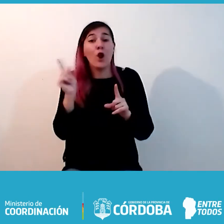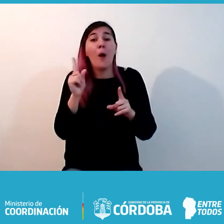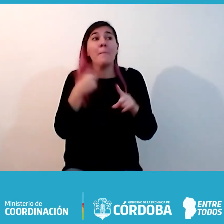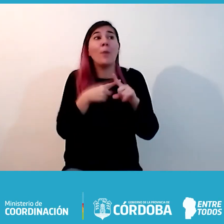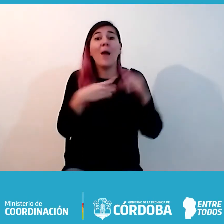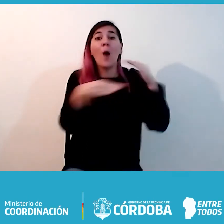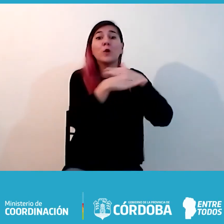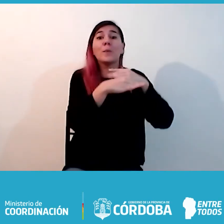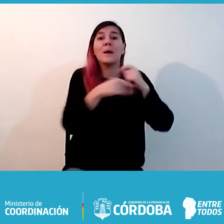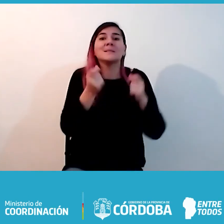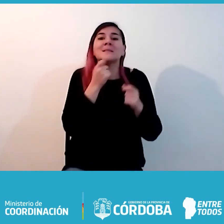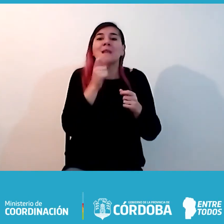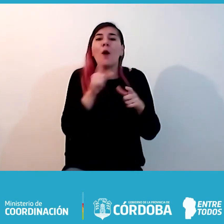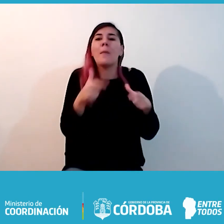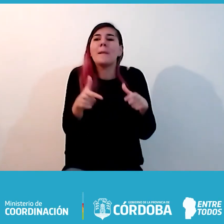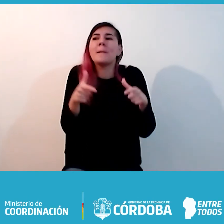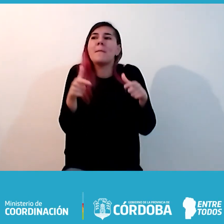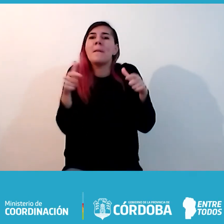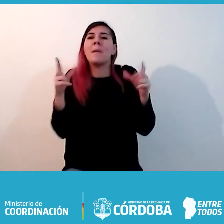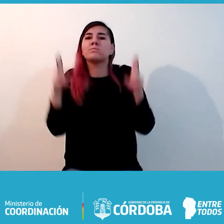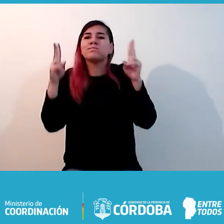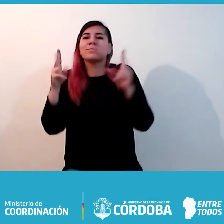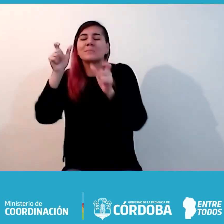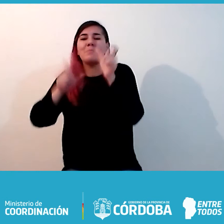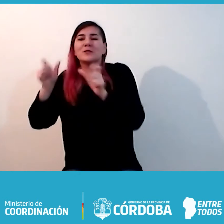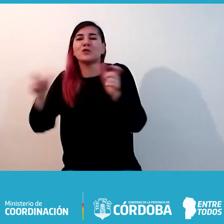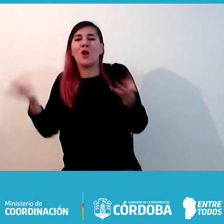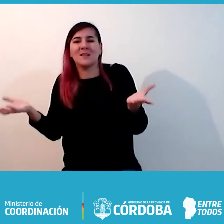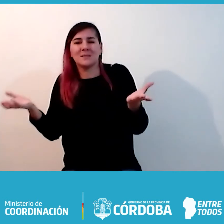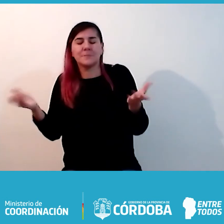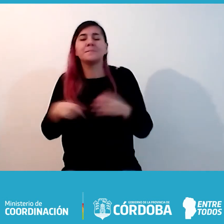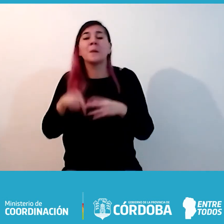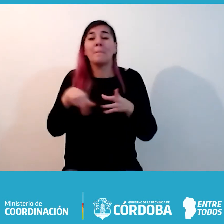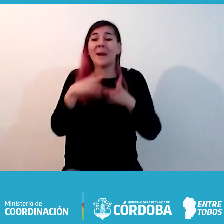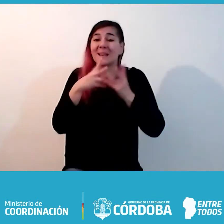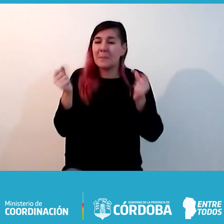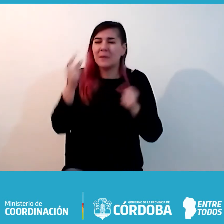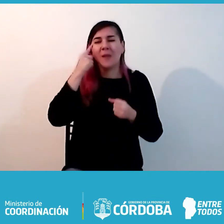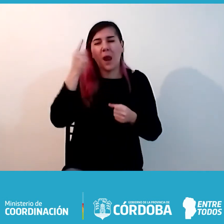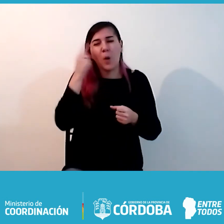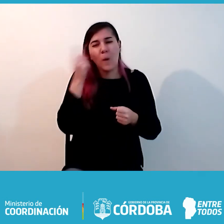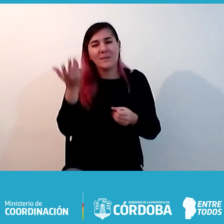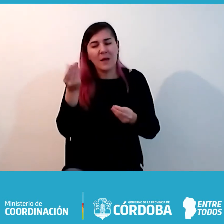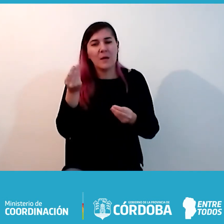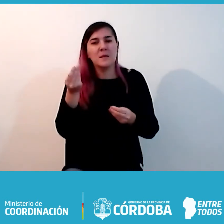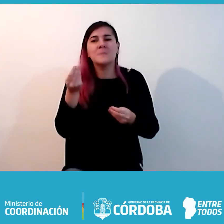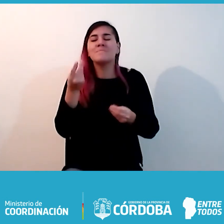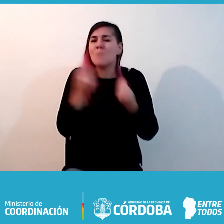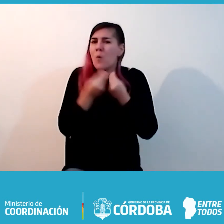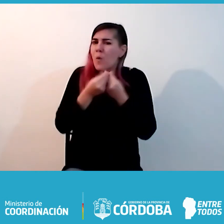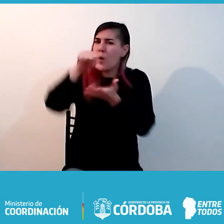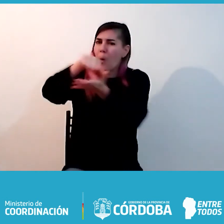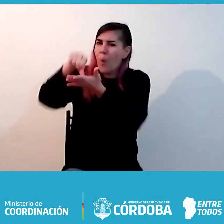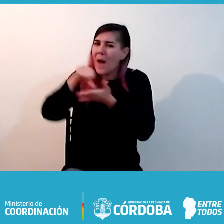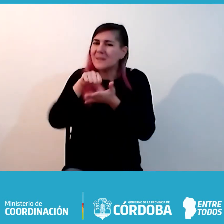por el crecimiento de las ciudades urbanizadas. Por otro lado, y para concluir, tener en cuenta que se atravesaría cientos de lugares con